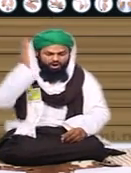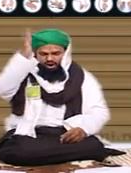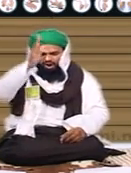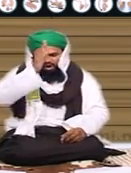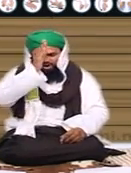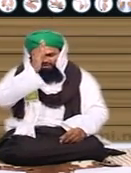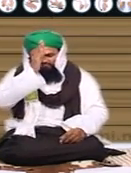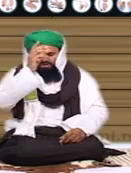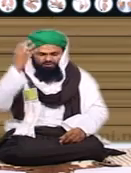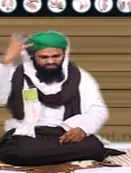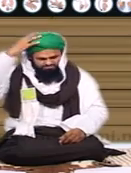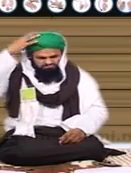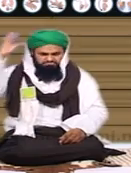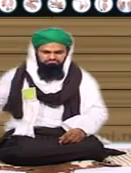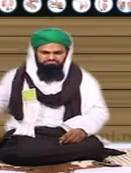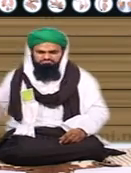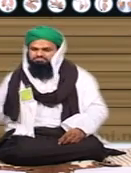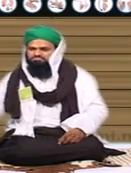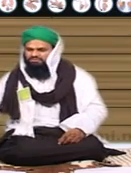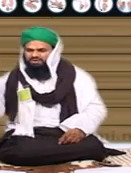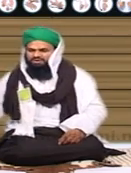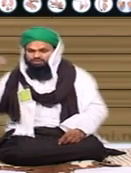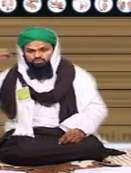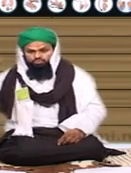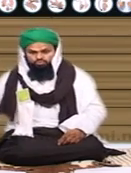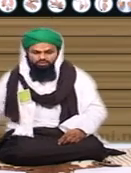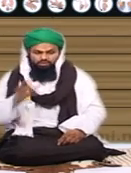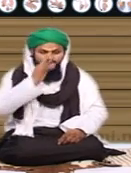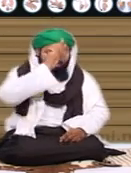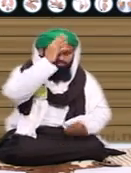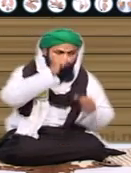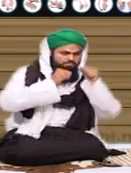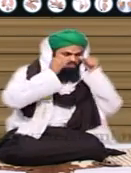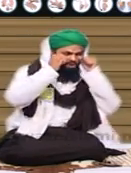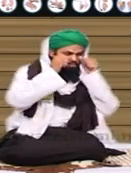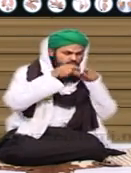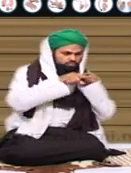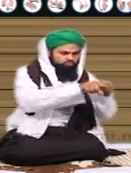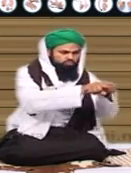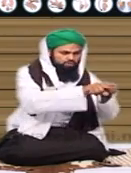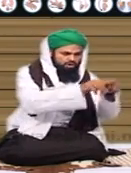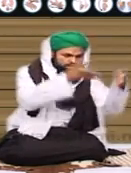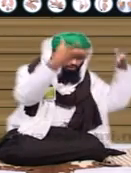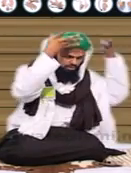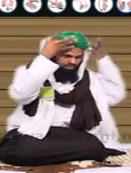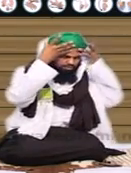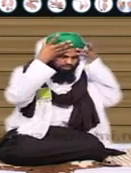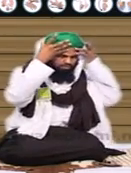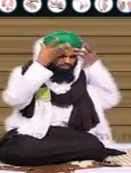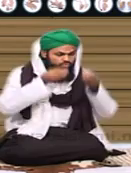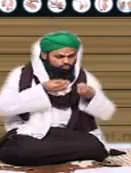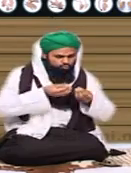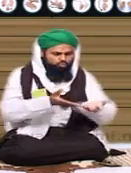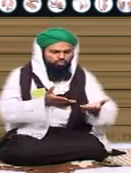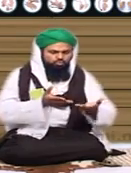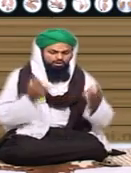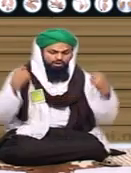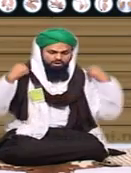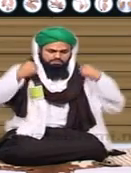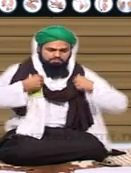کافروں کی طرح ننگے سر گھومنے کے بجائے ہم سرکار کی سنت اپنے سر پر کیوں نہ سجائیں، کالر والے لباس پہننے